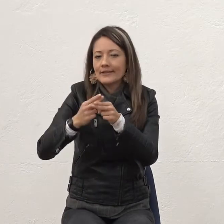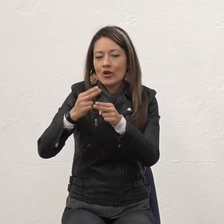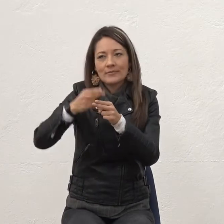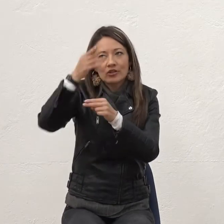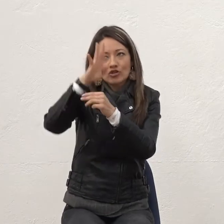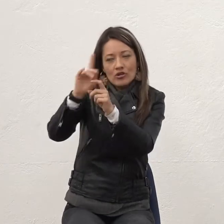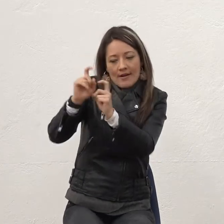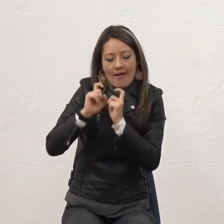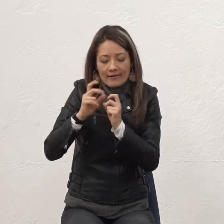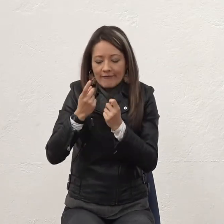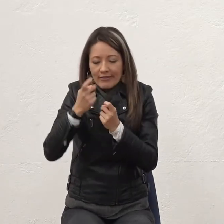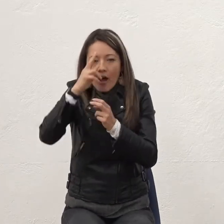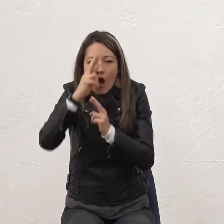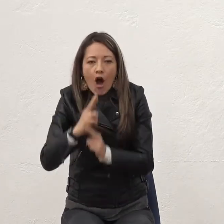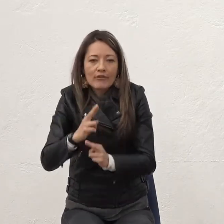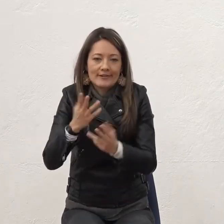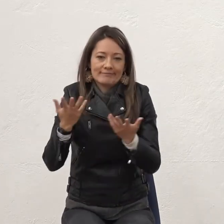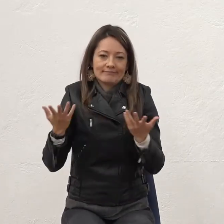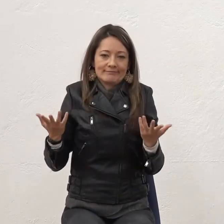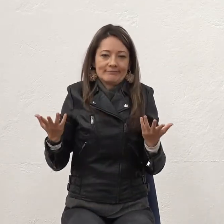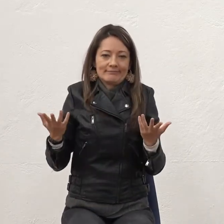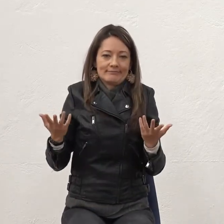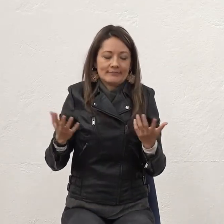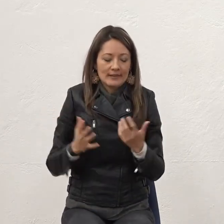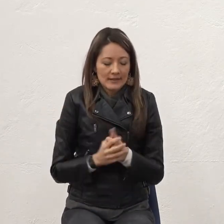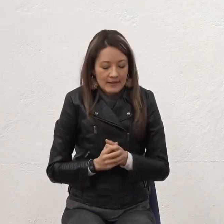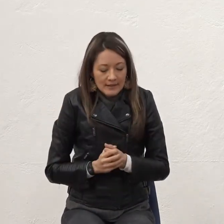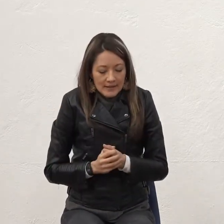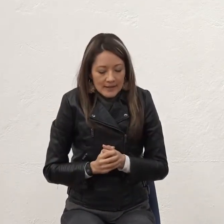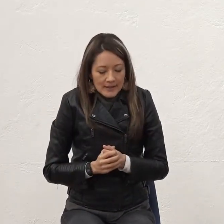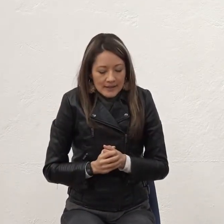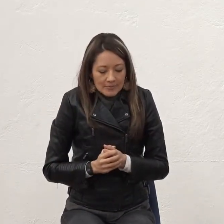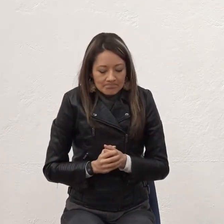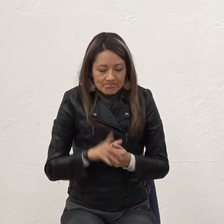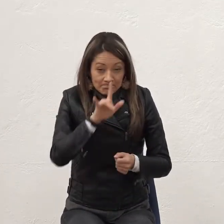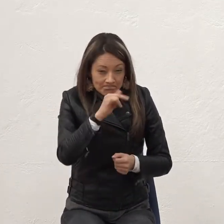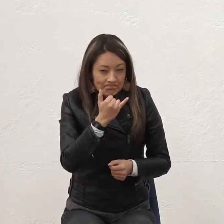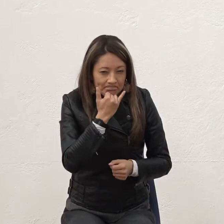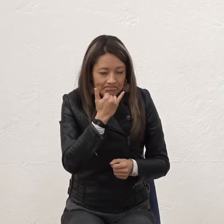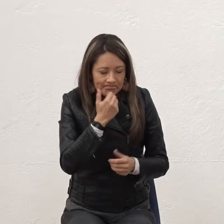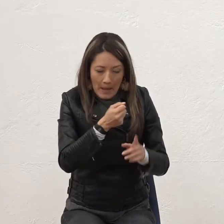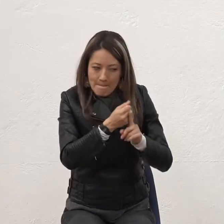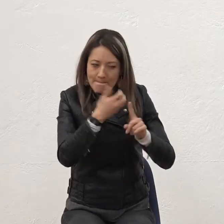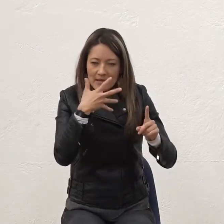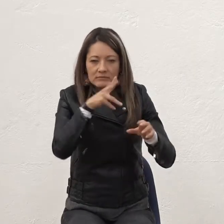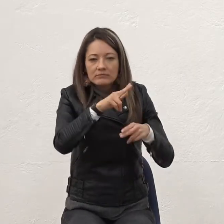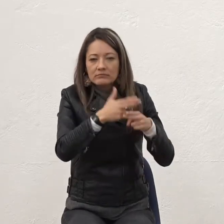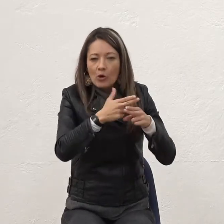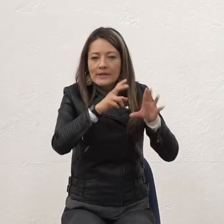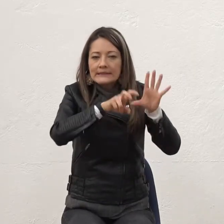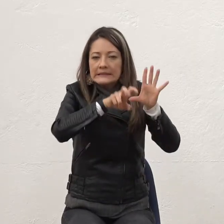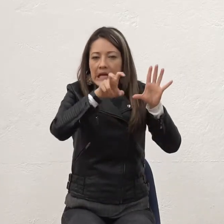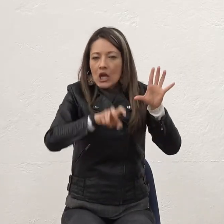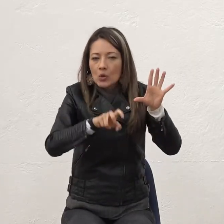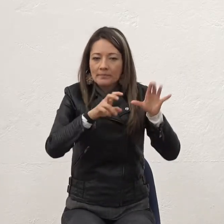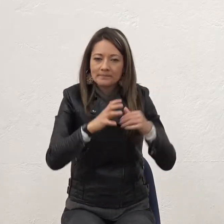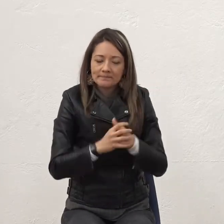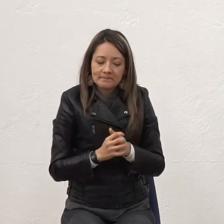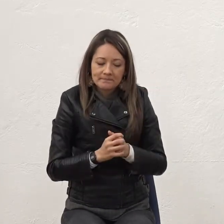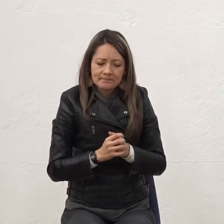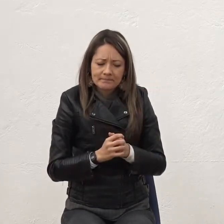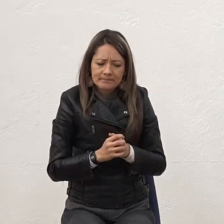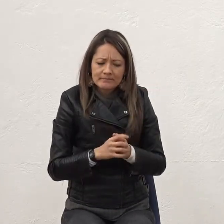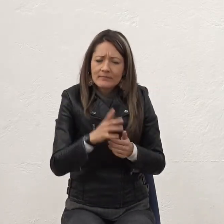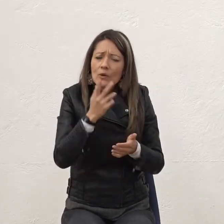le dio el Señor o le dio la familia, la cultura. Entonces, ¿qué pasó? Me impactó el nombre de Zaqueo,